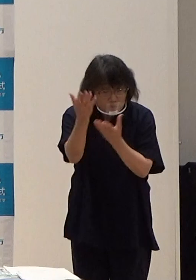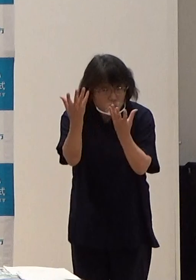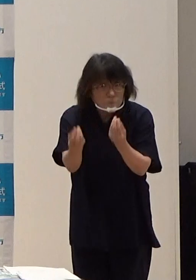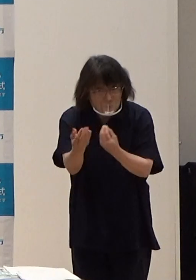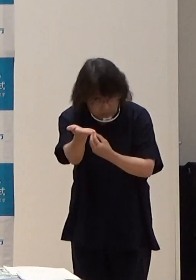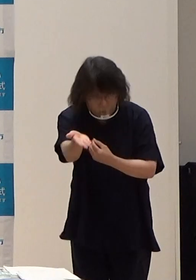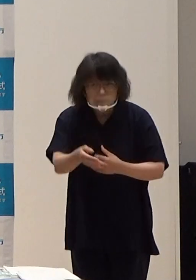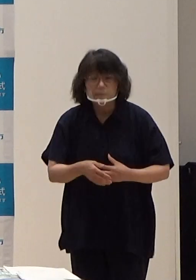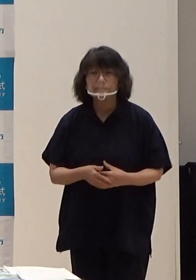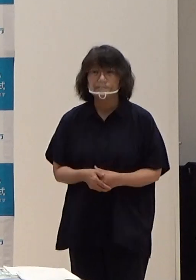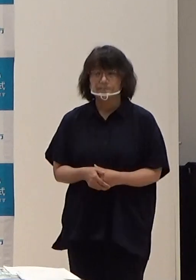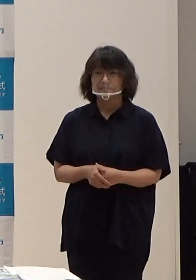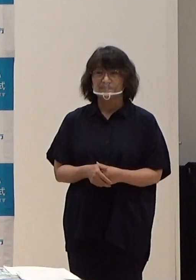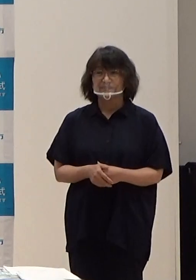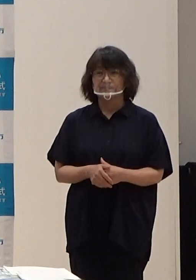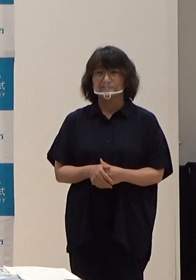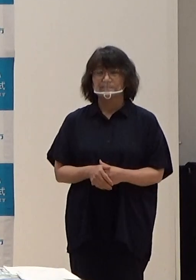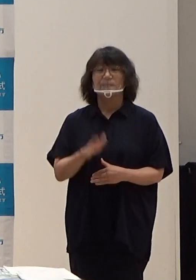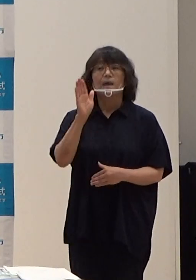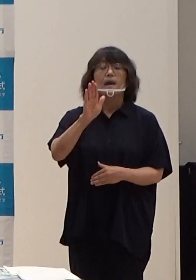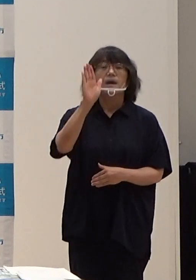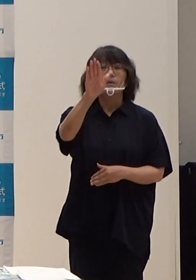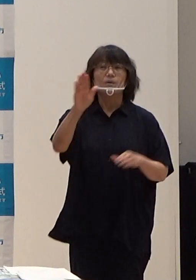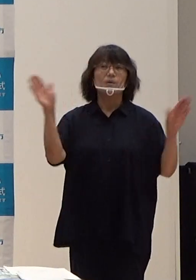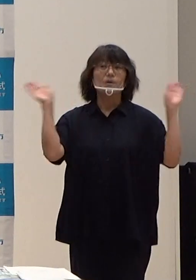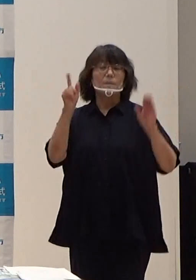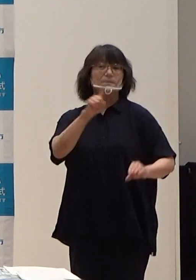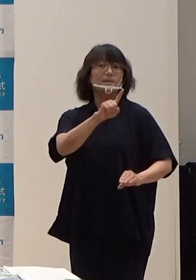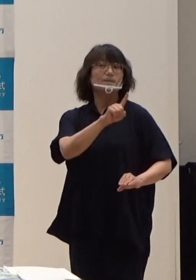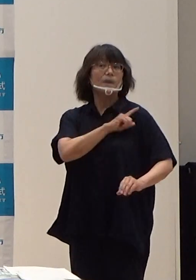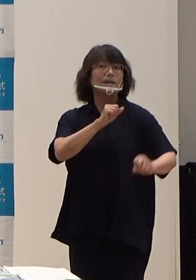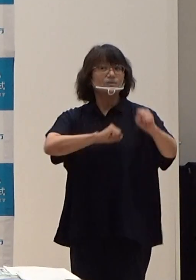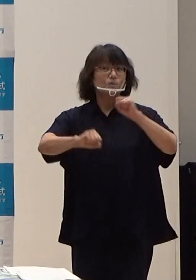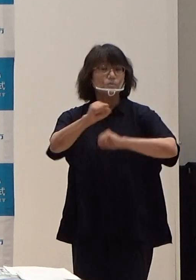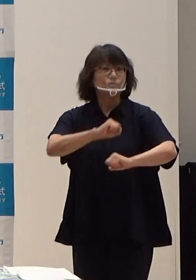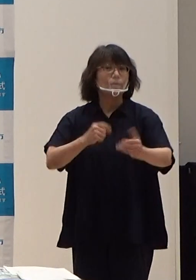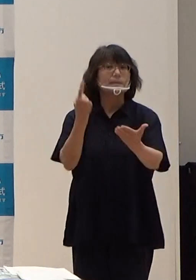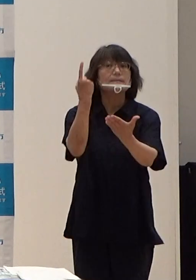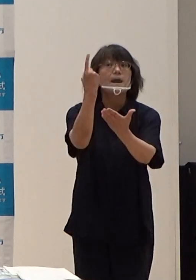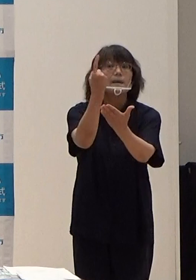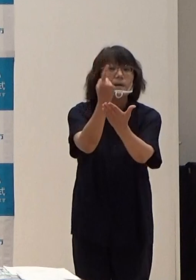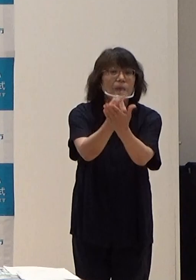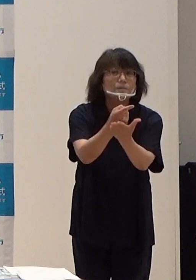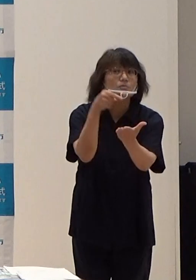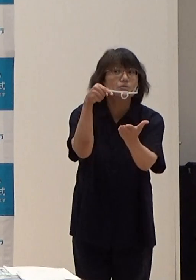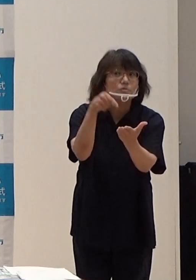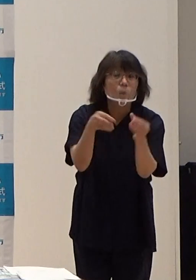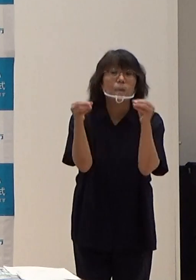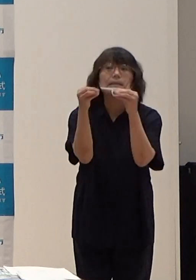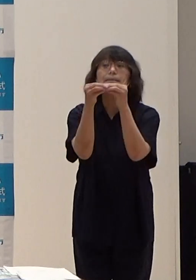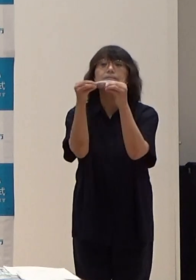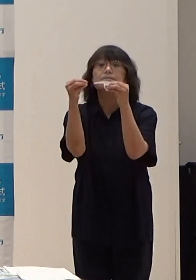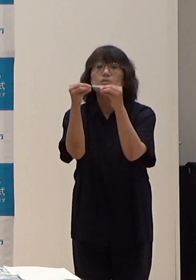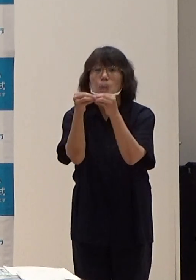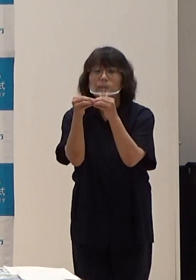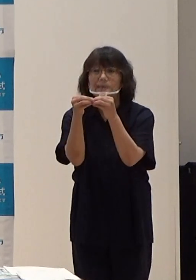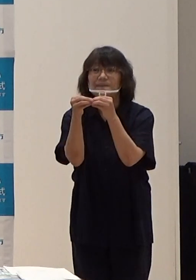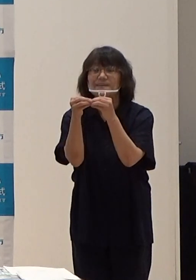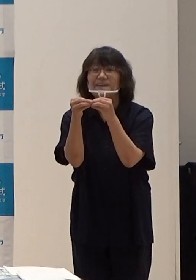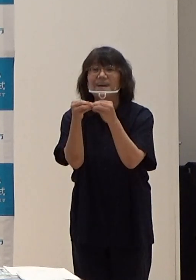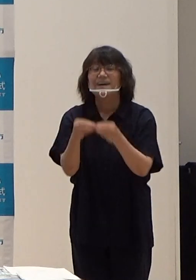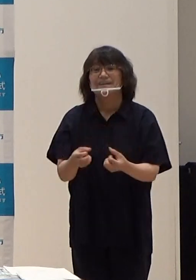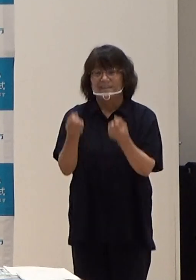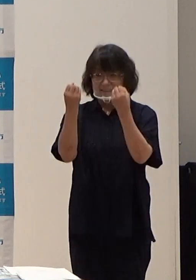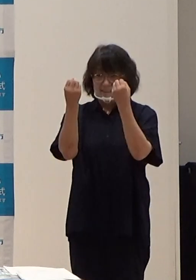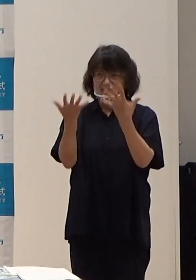今後このベビーファースト運動へ参画したことに伴ってですね、新しい